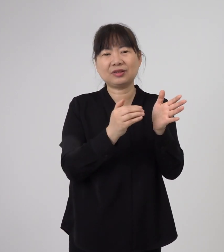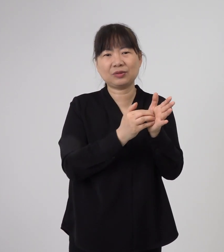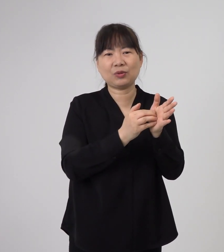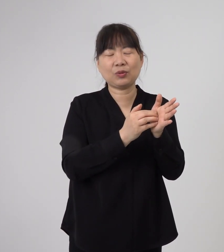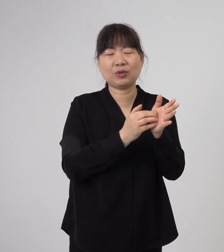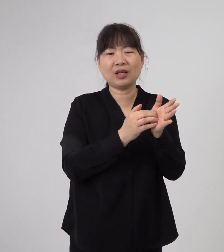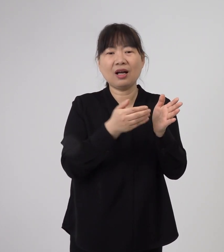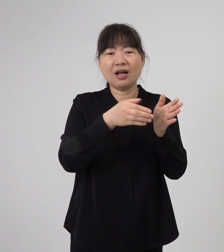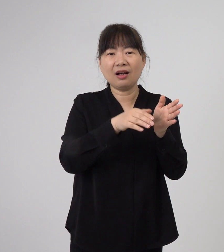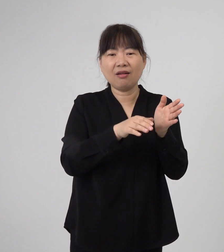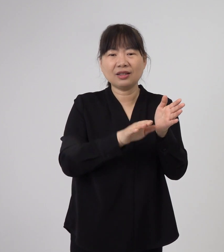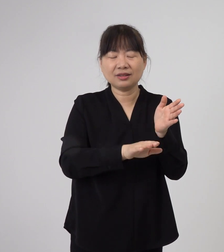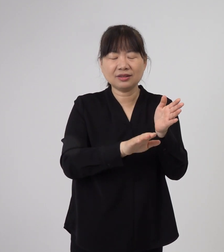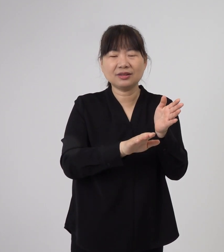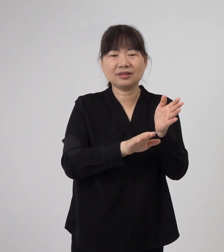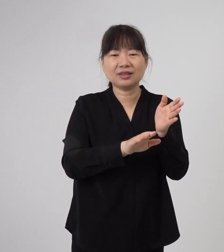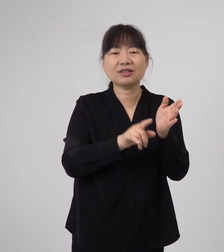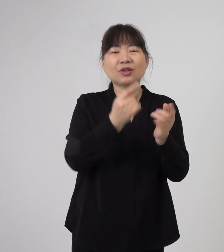뭘 기억했다고 되어 있죠?